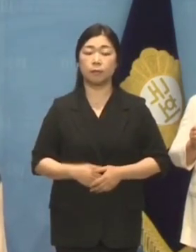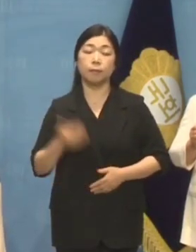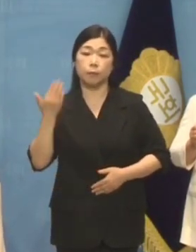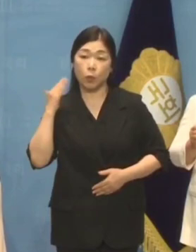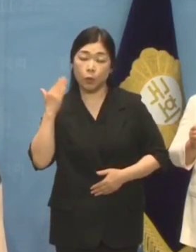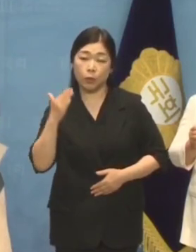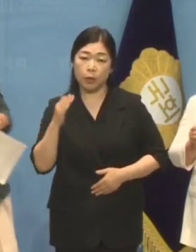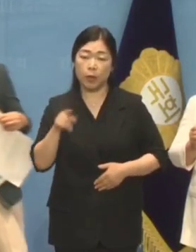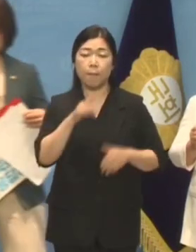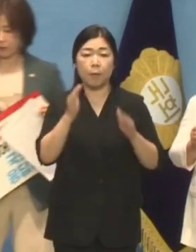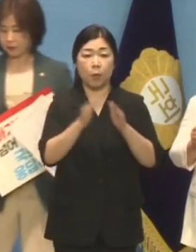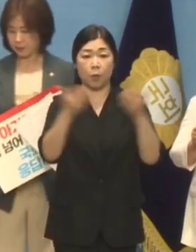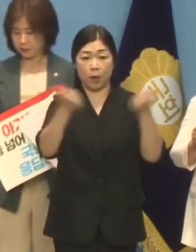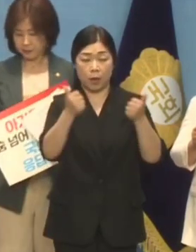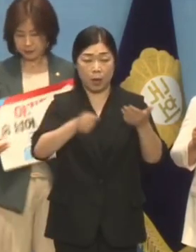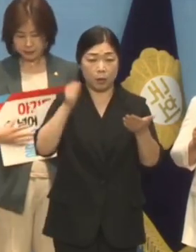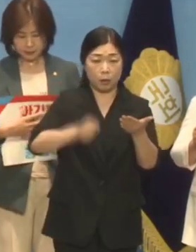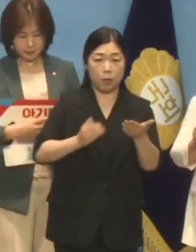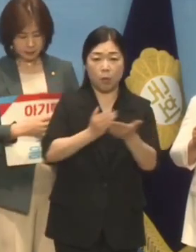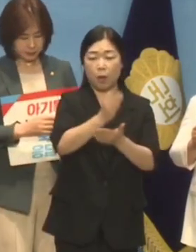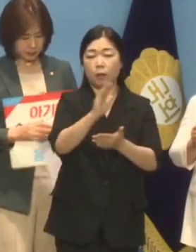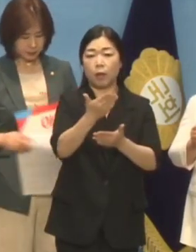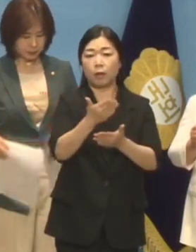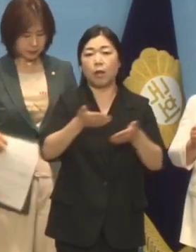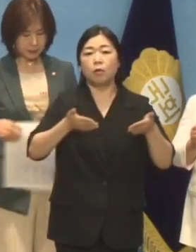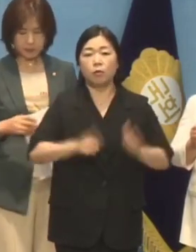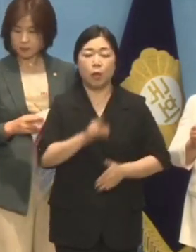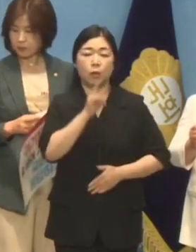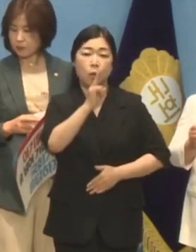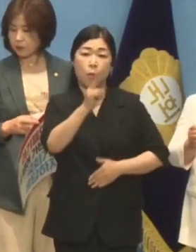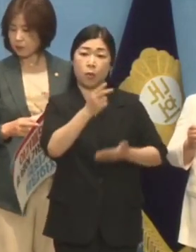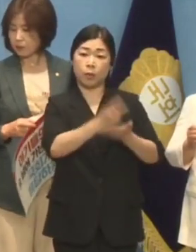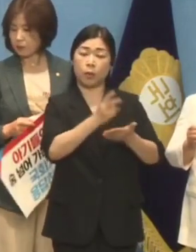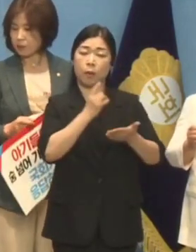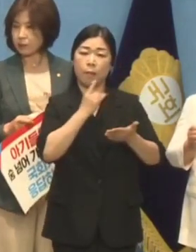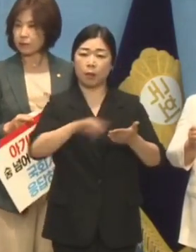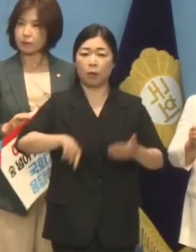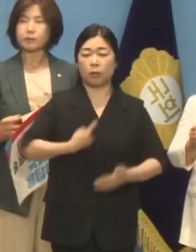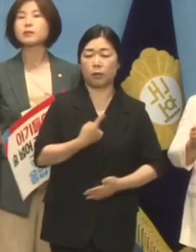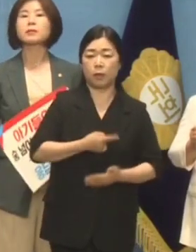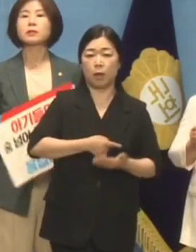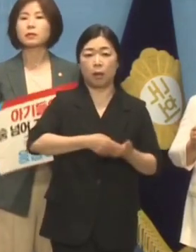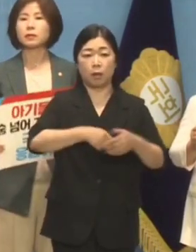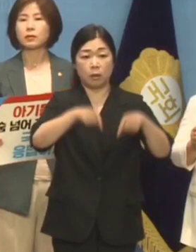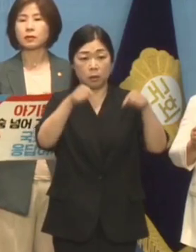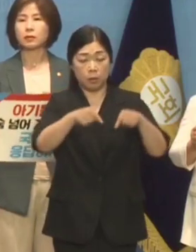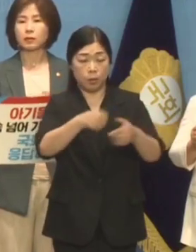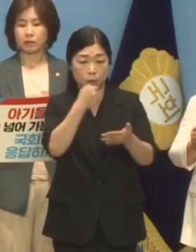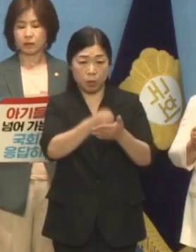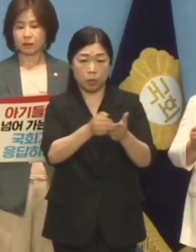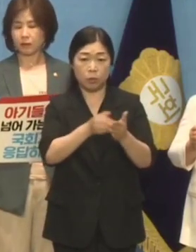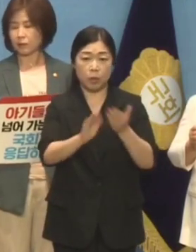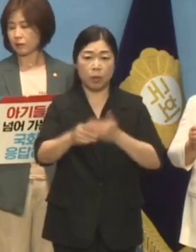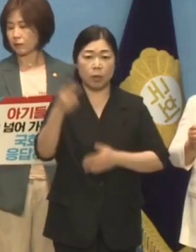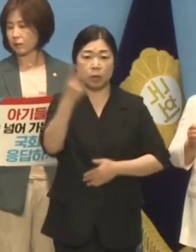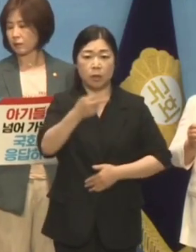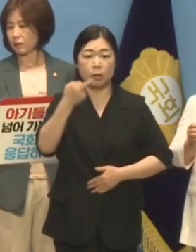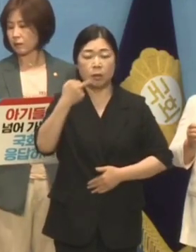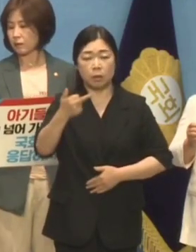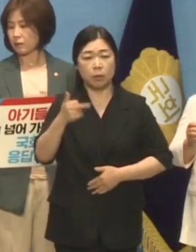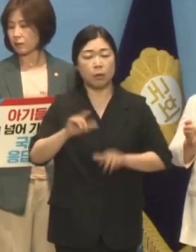최근 본회의를 통과한 출생통보제만 단독 시행될 경우 2012년